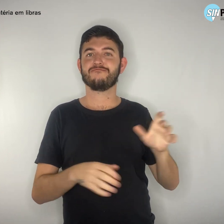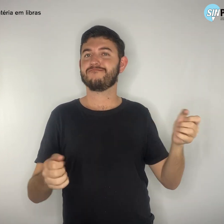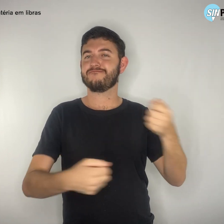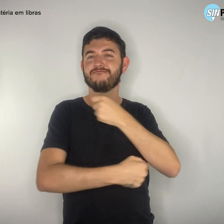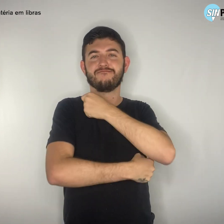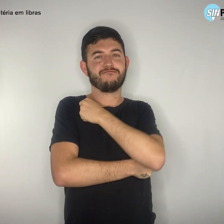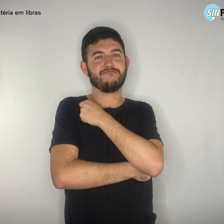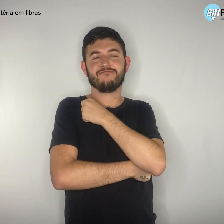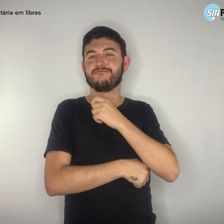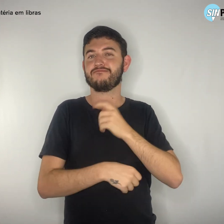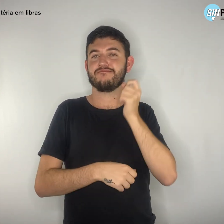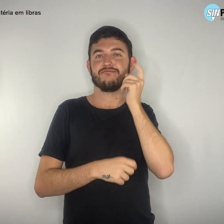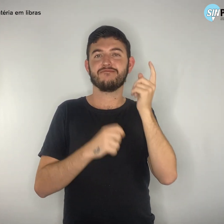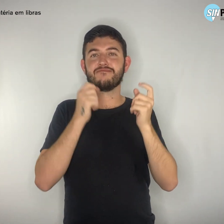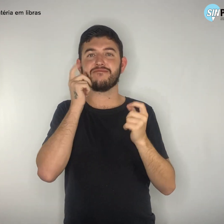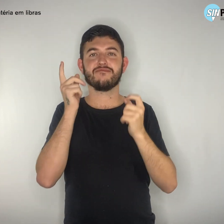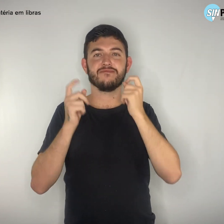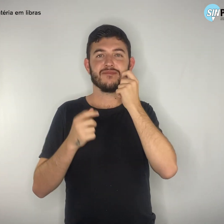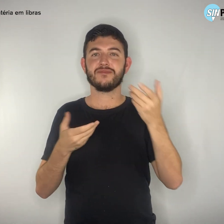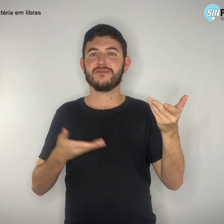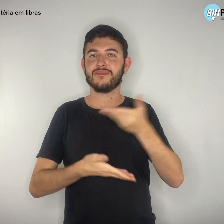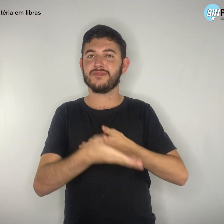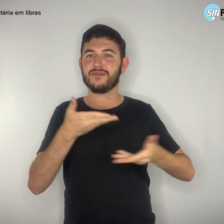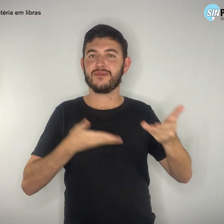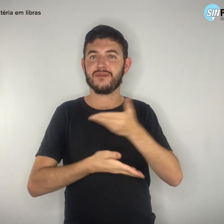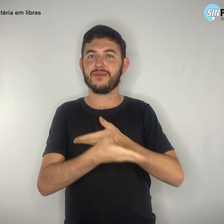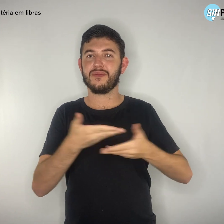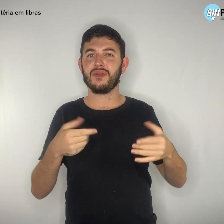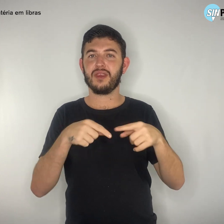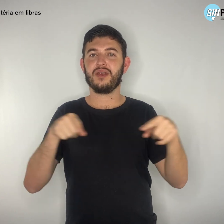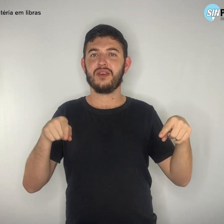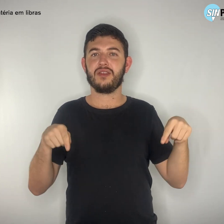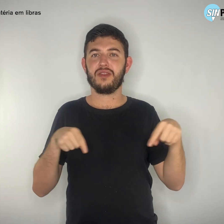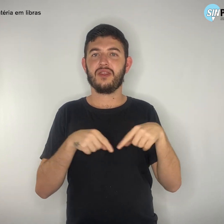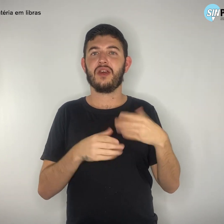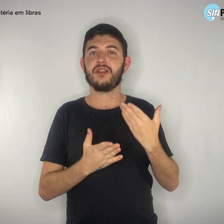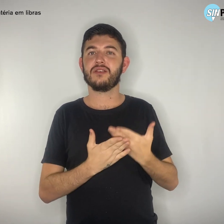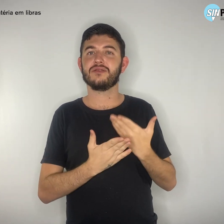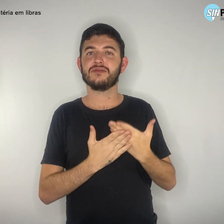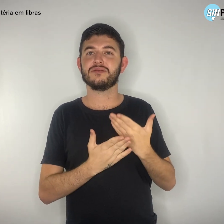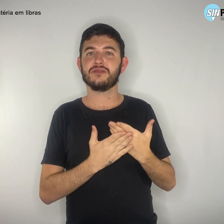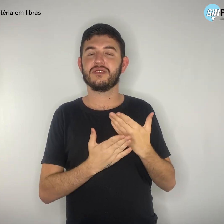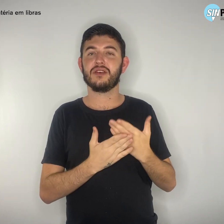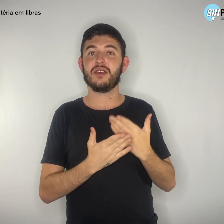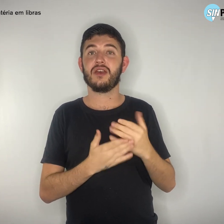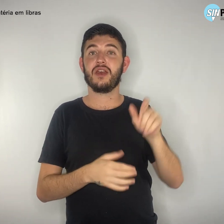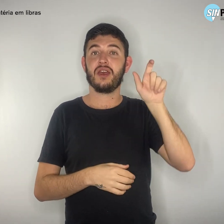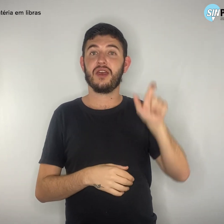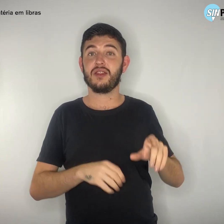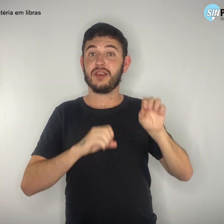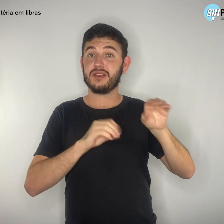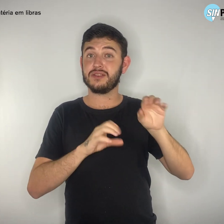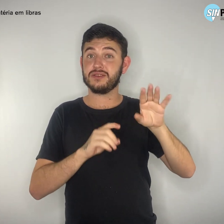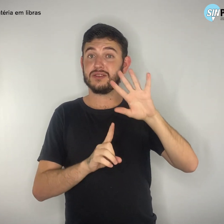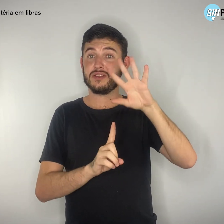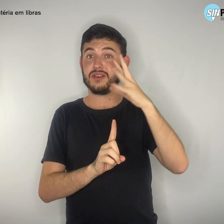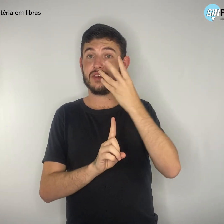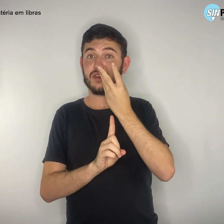ideias compartilhadas em sala de aula. Lecionava artes sempre no setor M